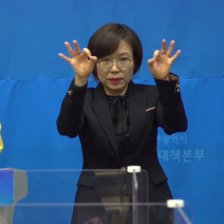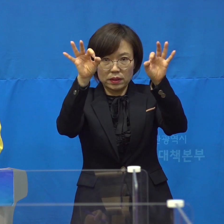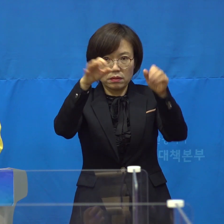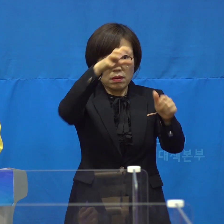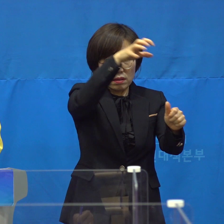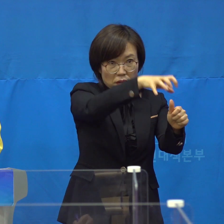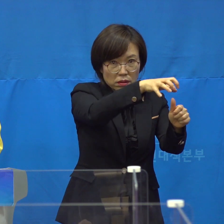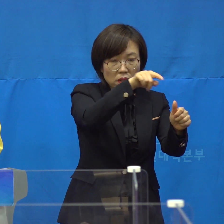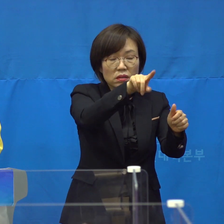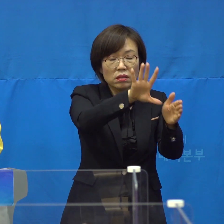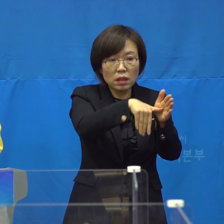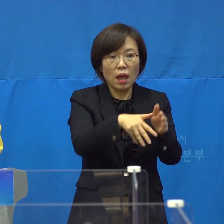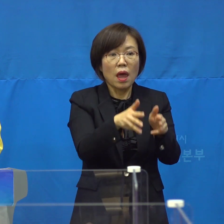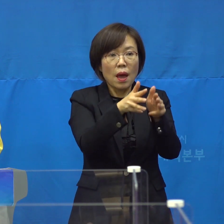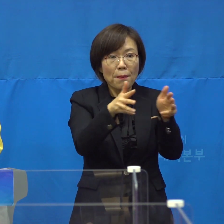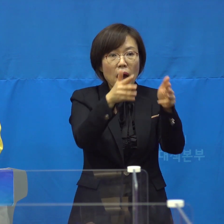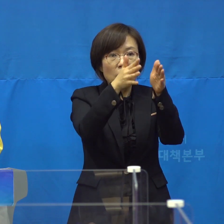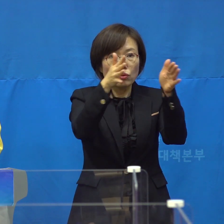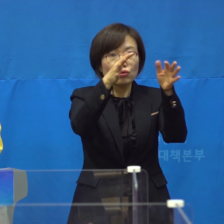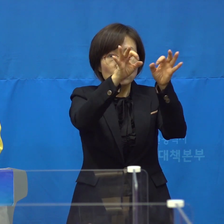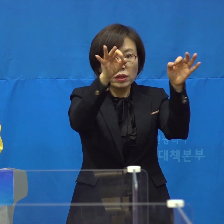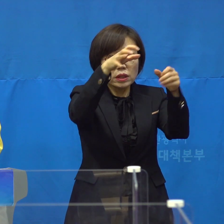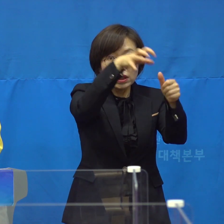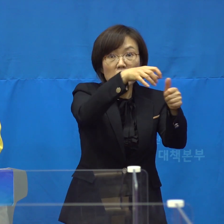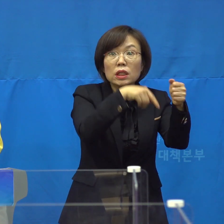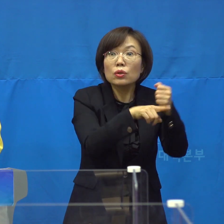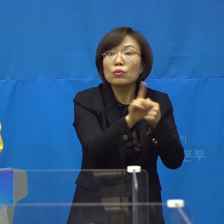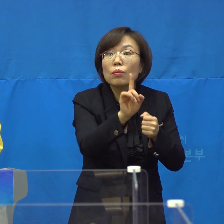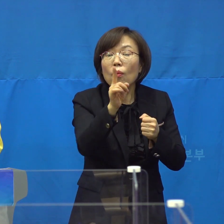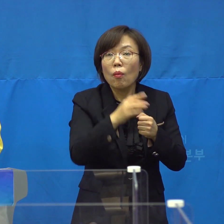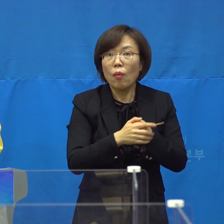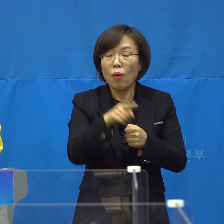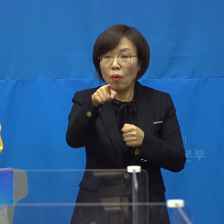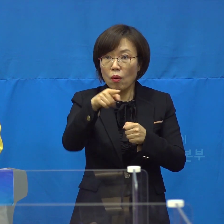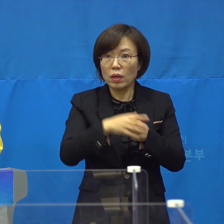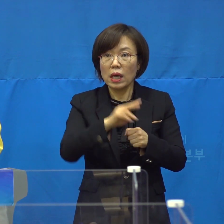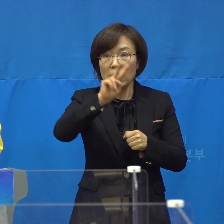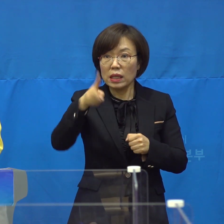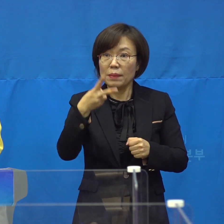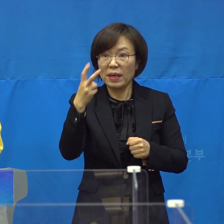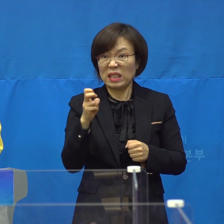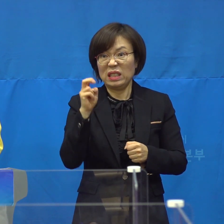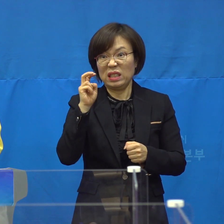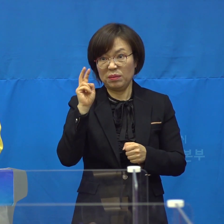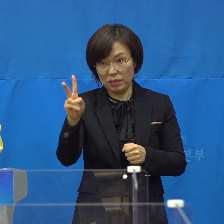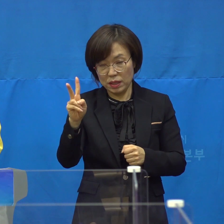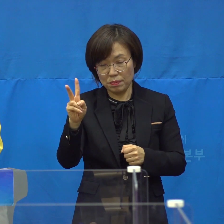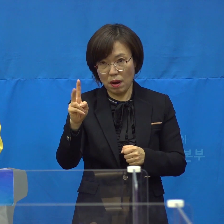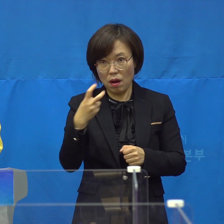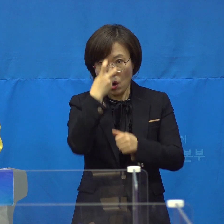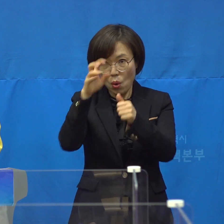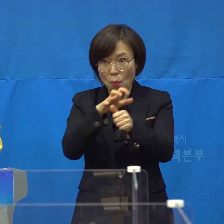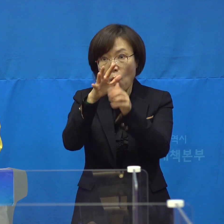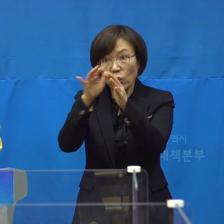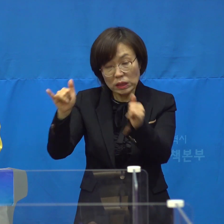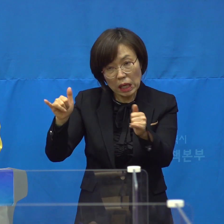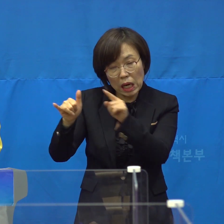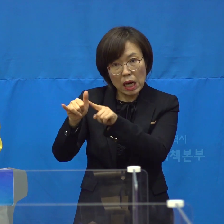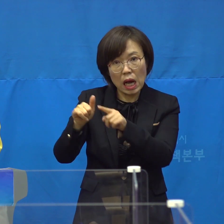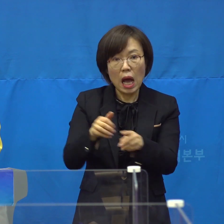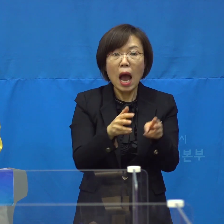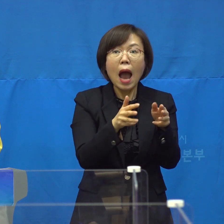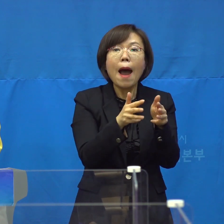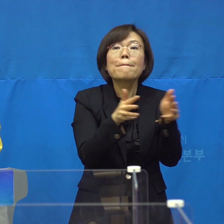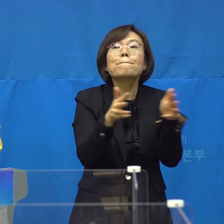했는데 왜 그때 8, 9, 10층을 격리를 했냐 하면 그 지표 환자인 222번 요양보호사가